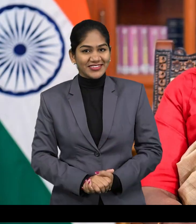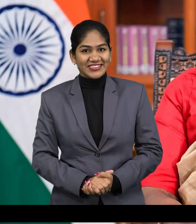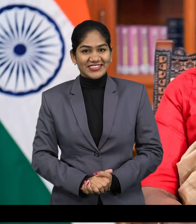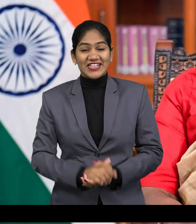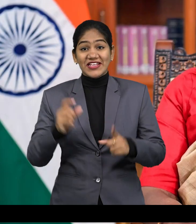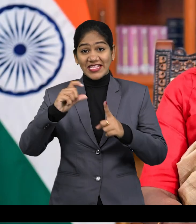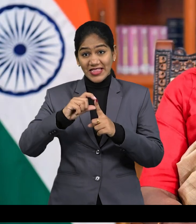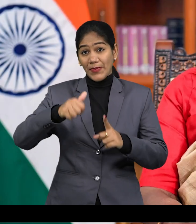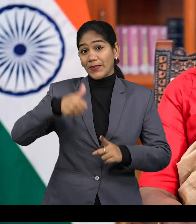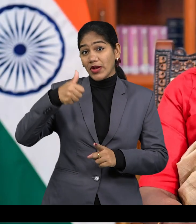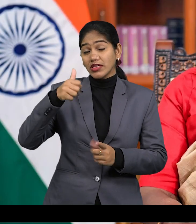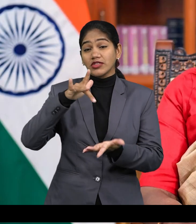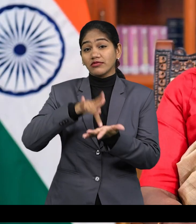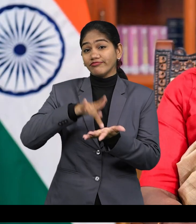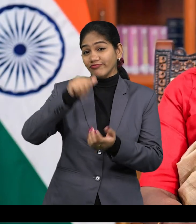భారత రాష్ట్రపతి,